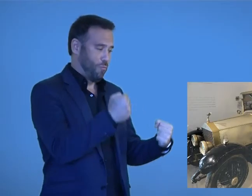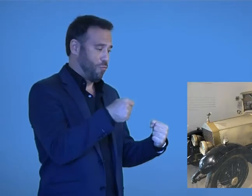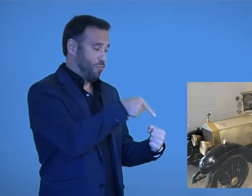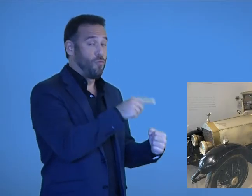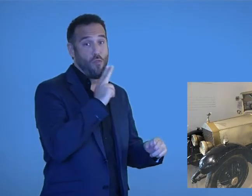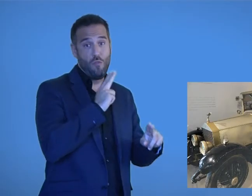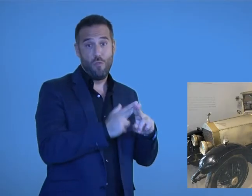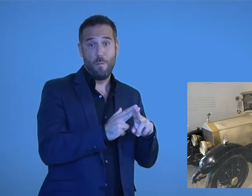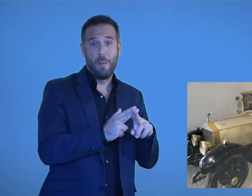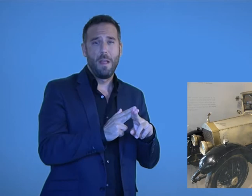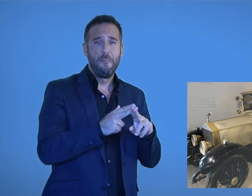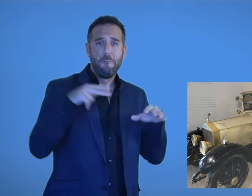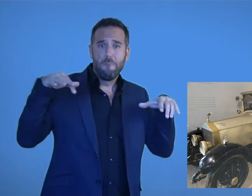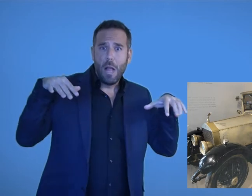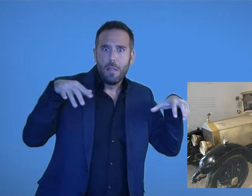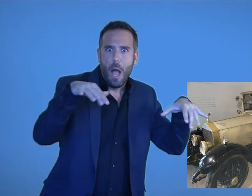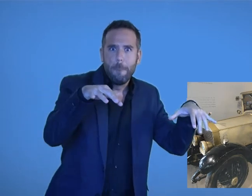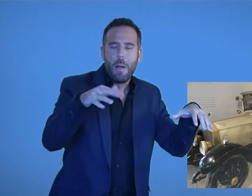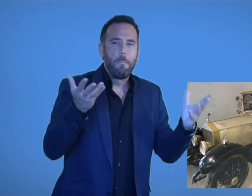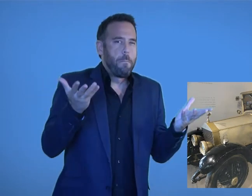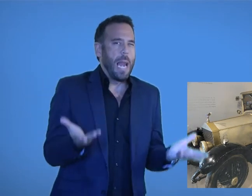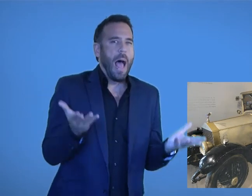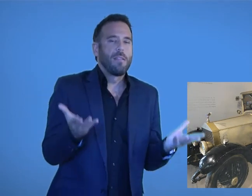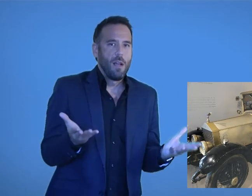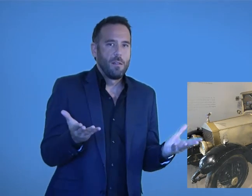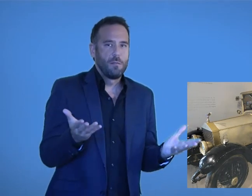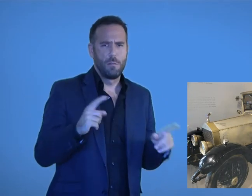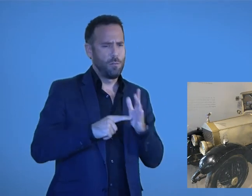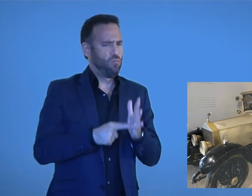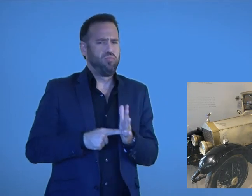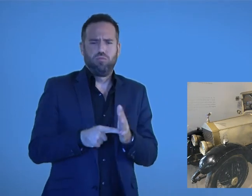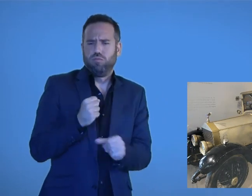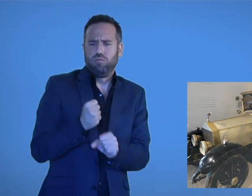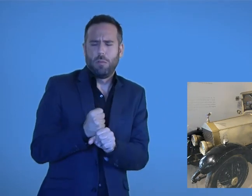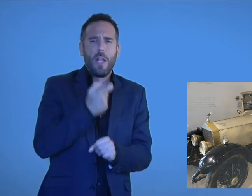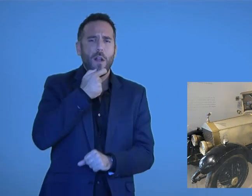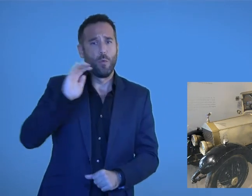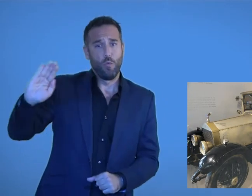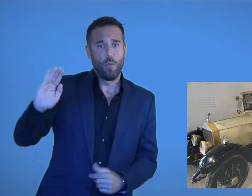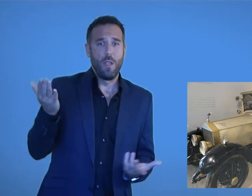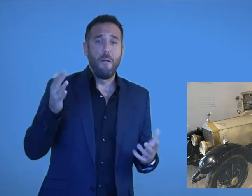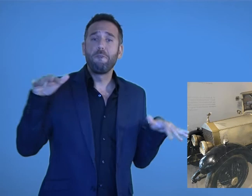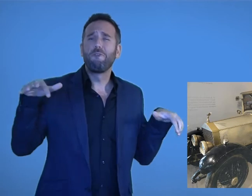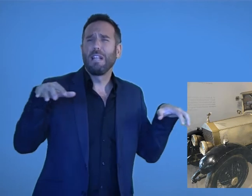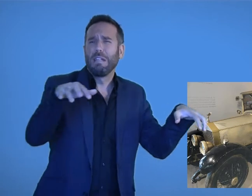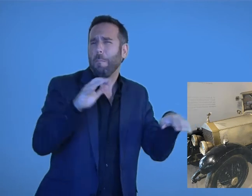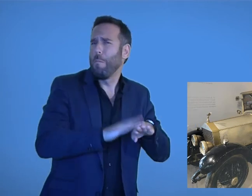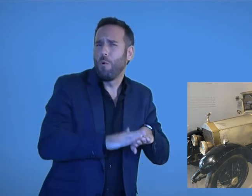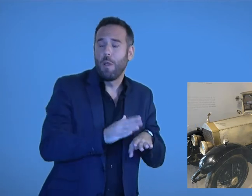el famoso modelo silver gosht de la marca uno de los íconos de la industria inglesa de la automoción le llamaba fantasma por